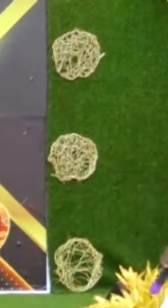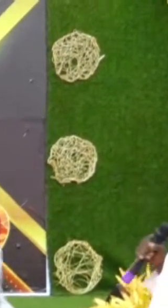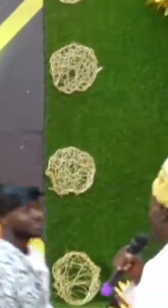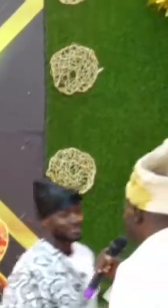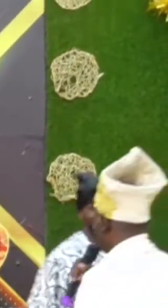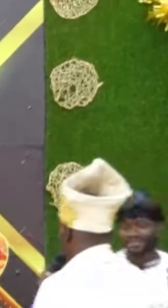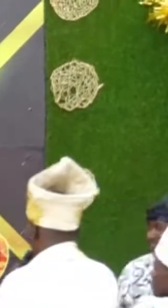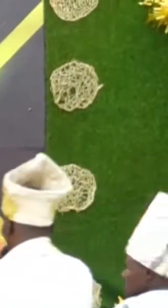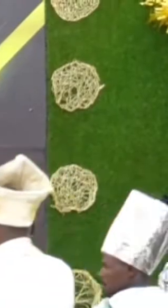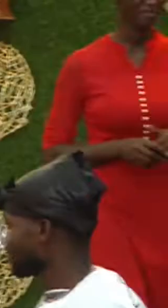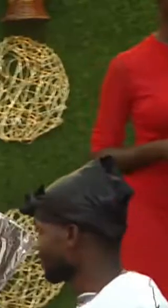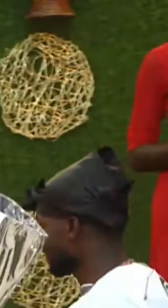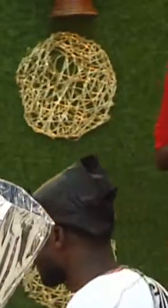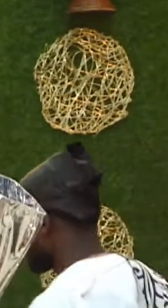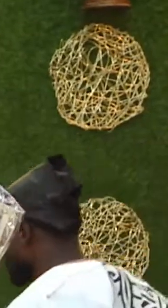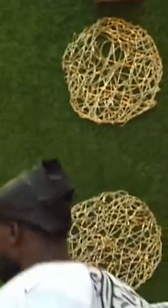Abakungu